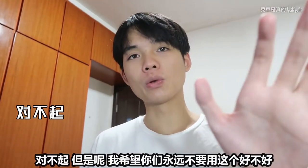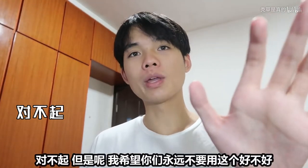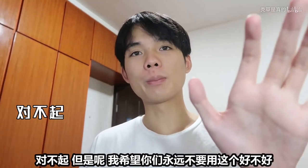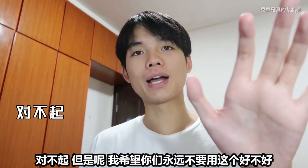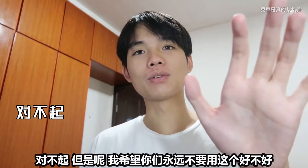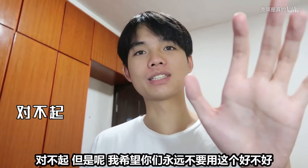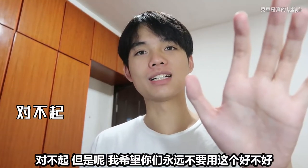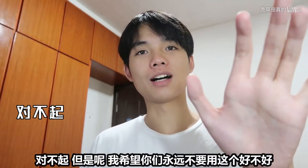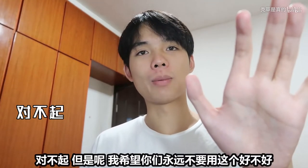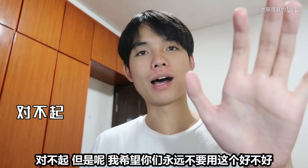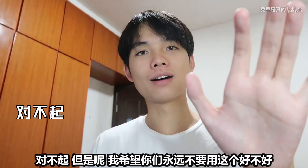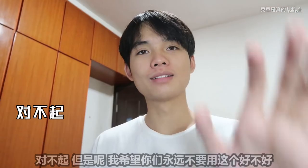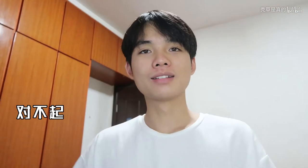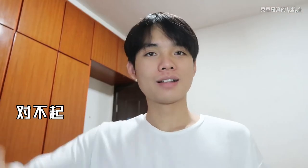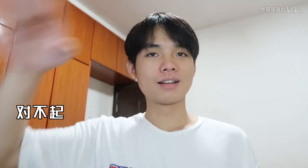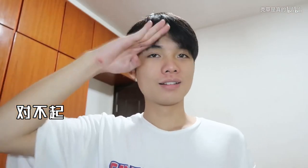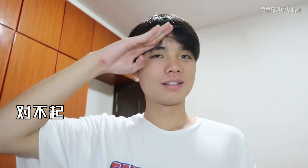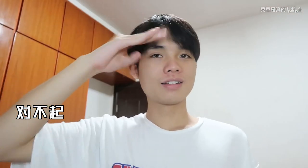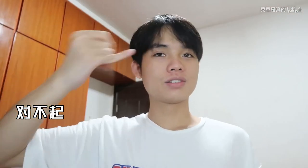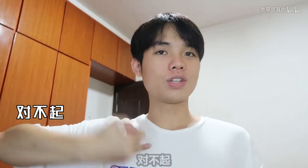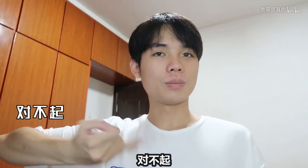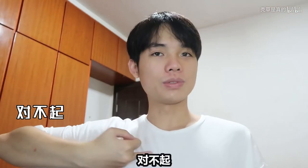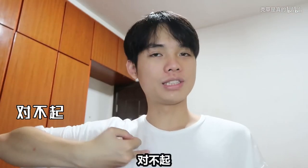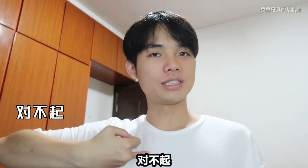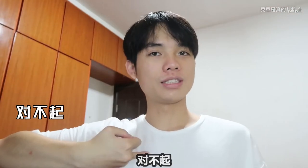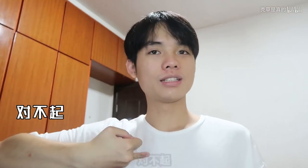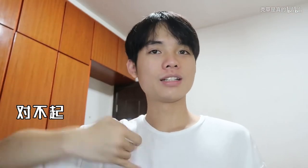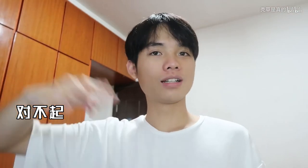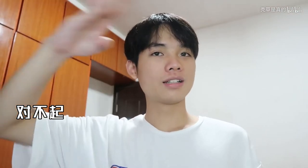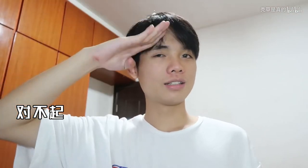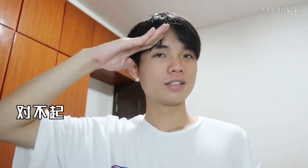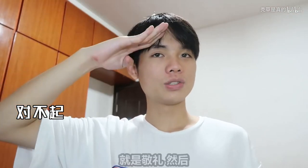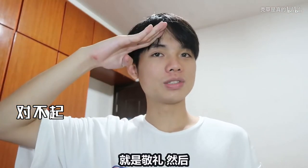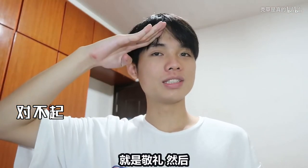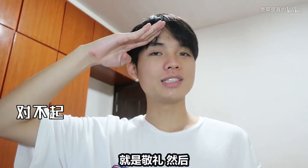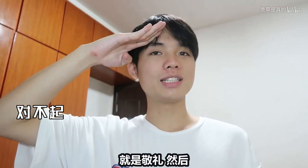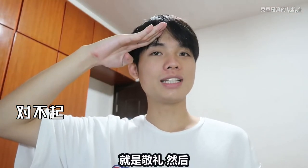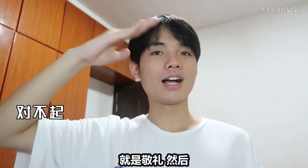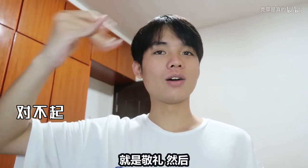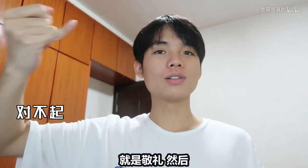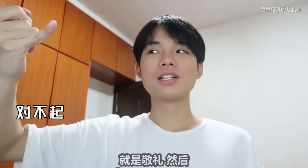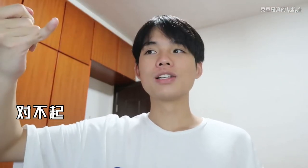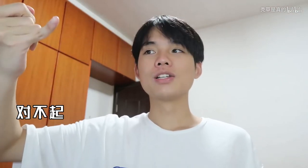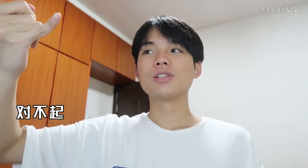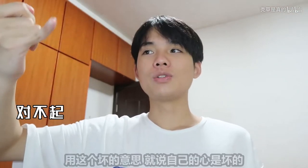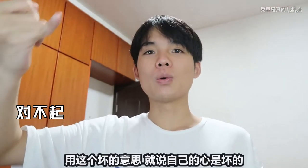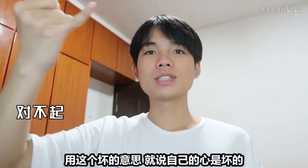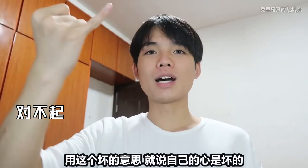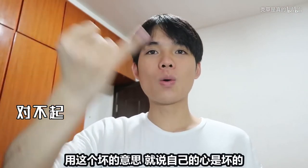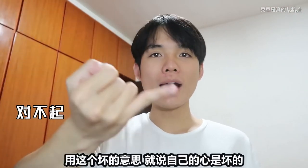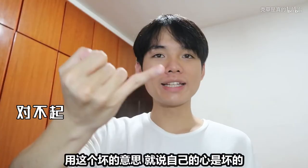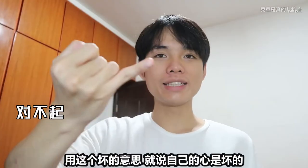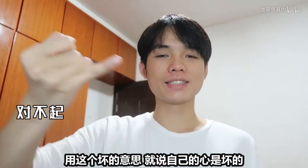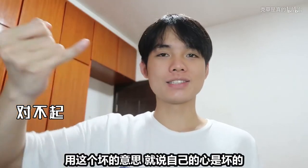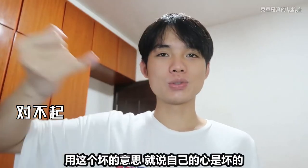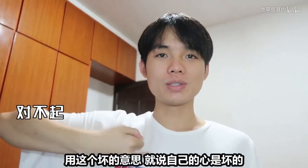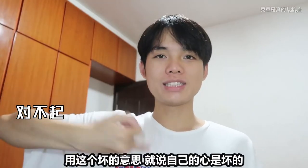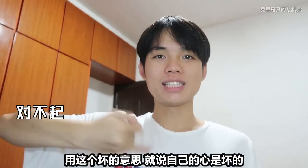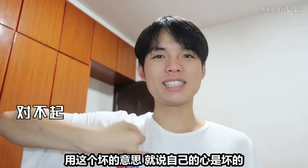永远不要用这个，好不好？对不起就是敬礼，然后用这个坏的意思，就是说自己的心